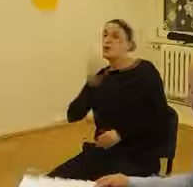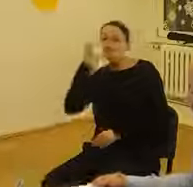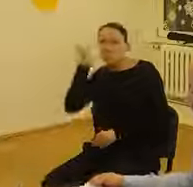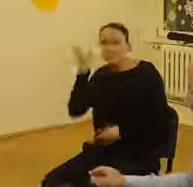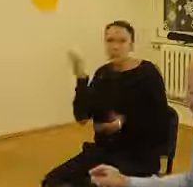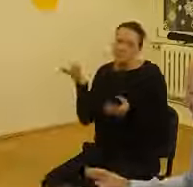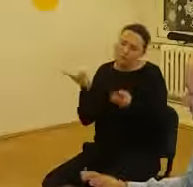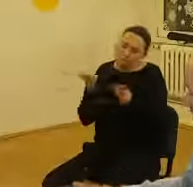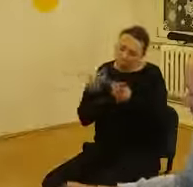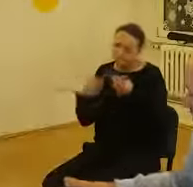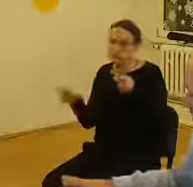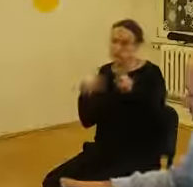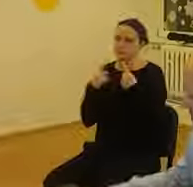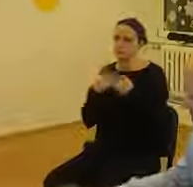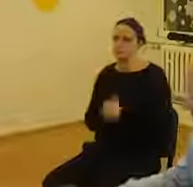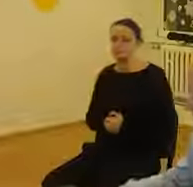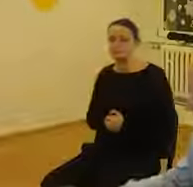różne takie sytuacje.